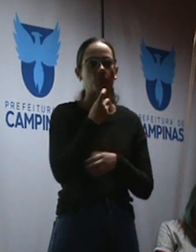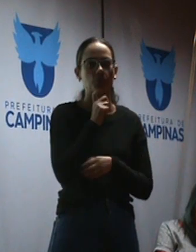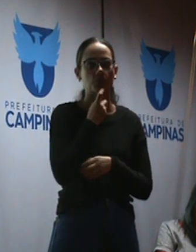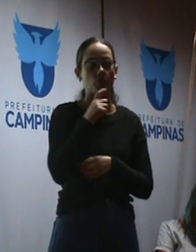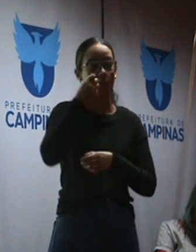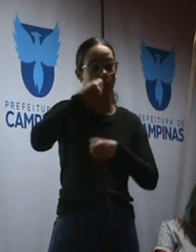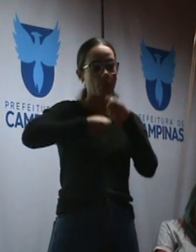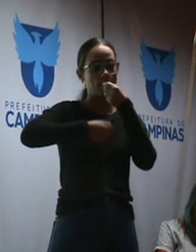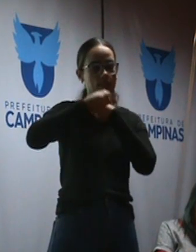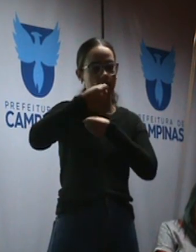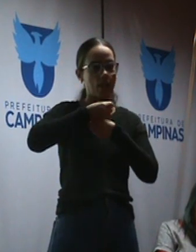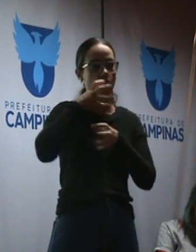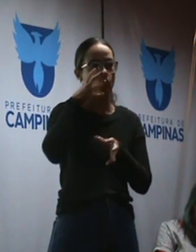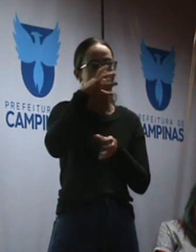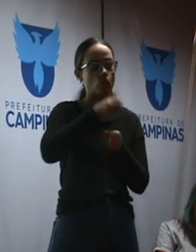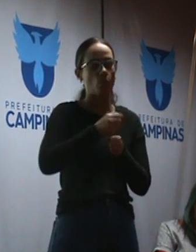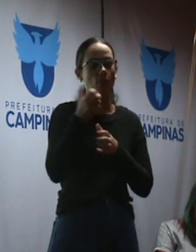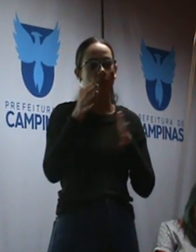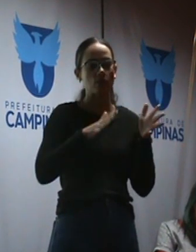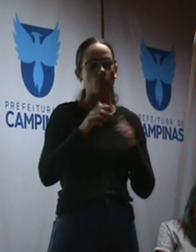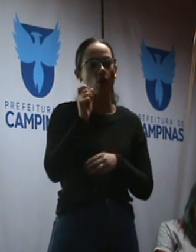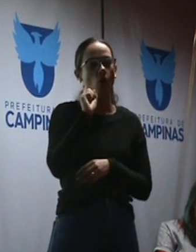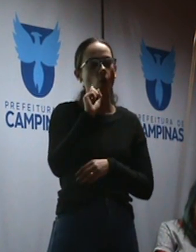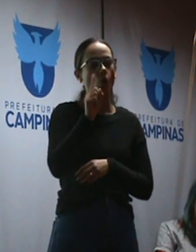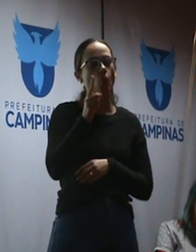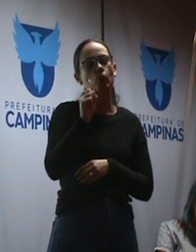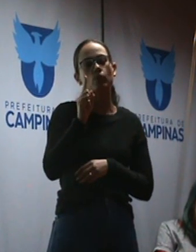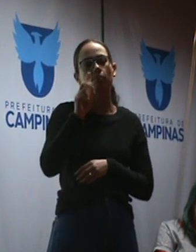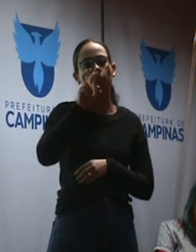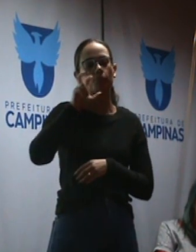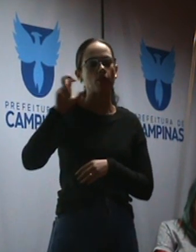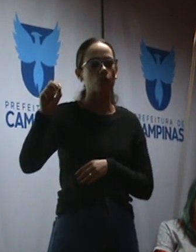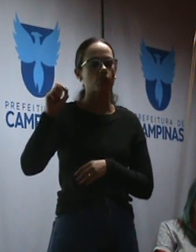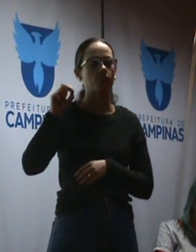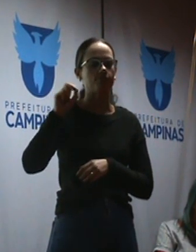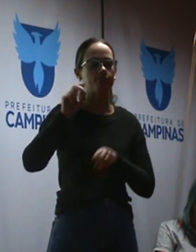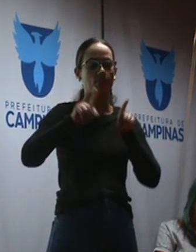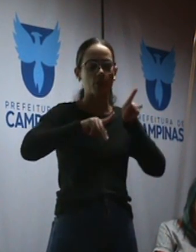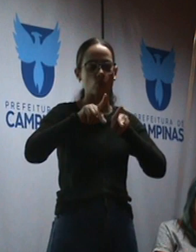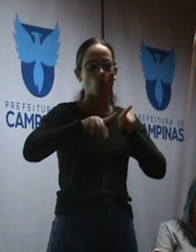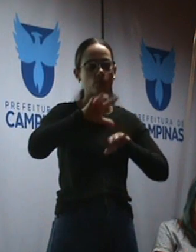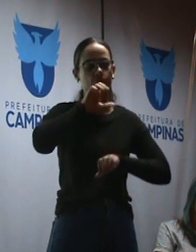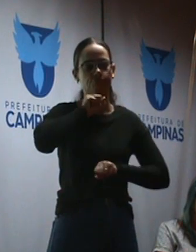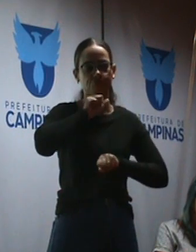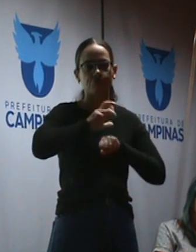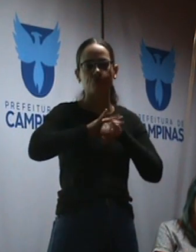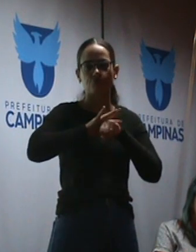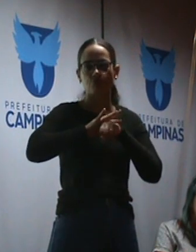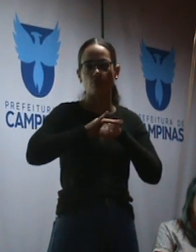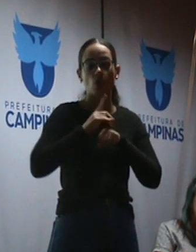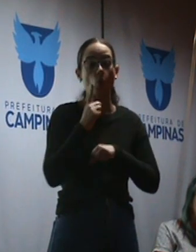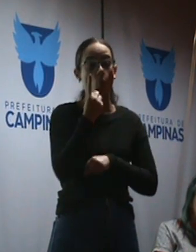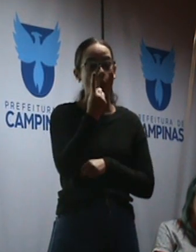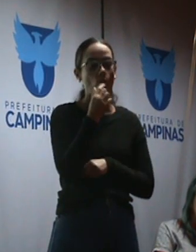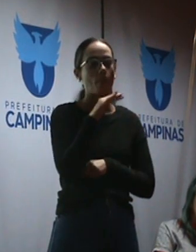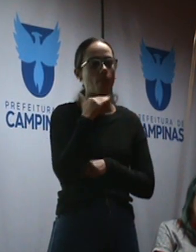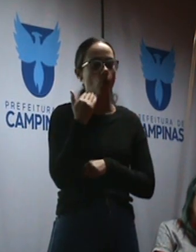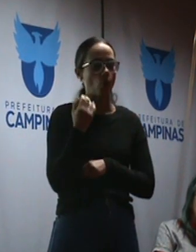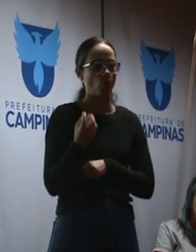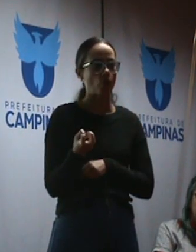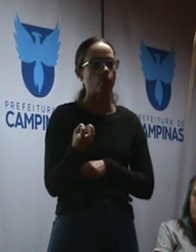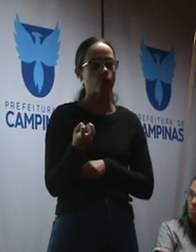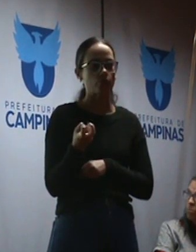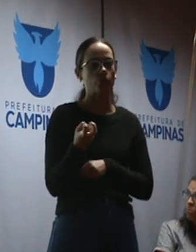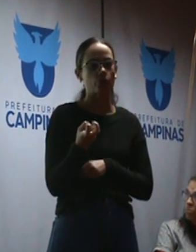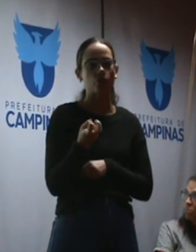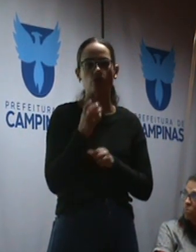de noção, a gente chegou aí em 11.200 casos de dengue. A gente tem um óbito este ano também